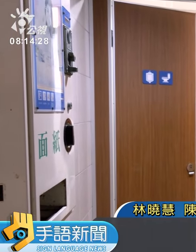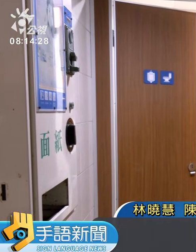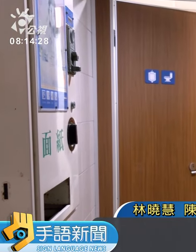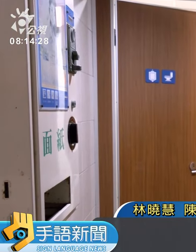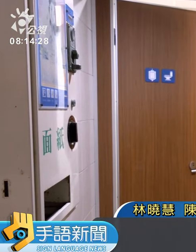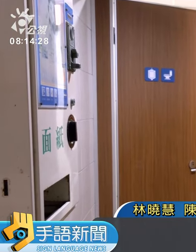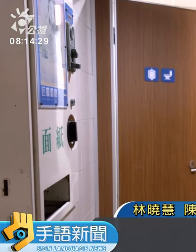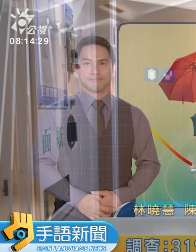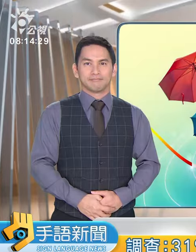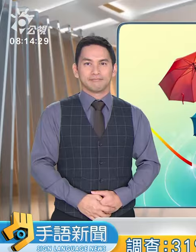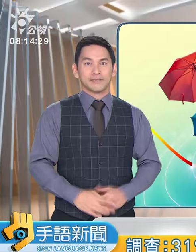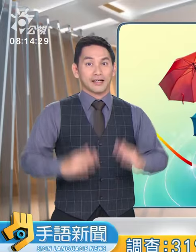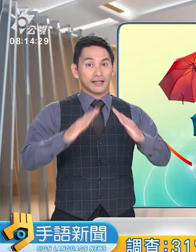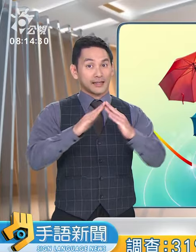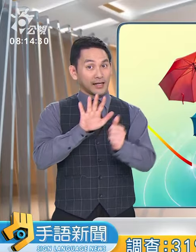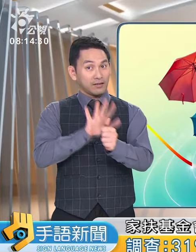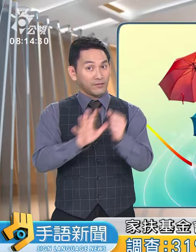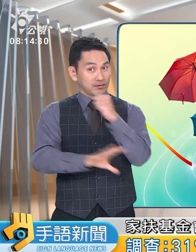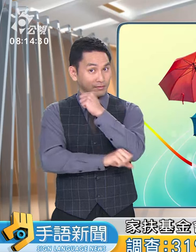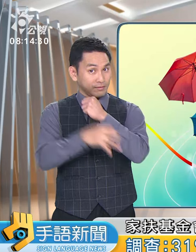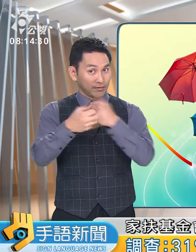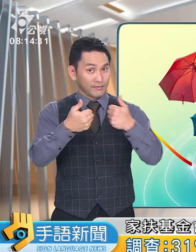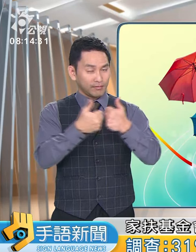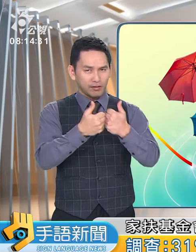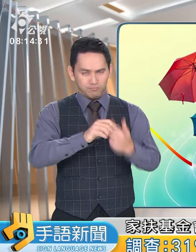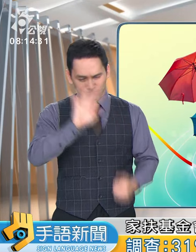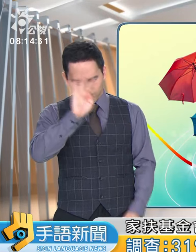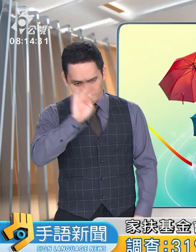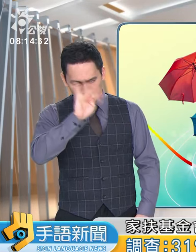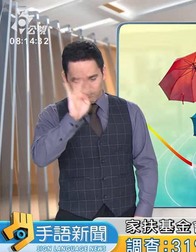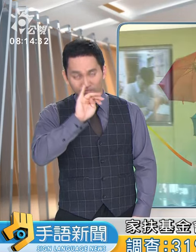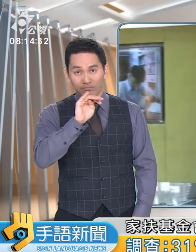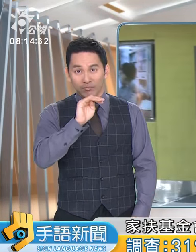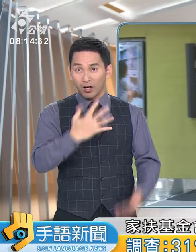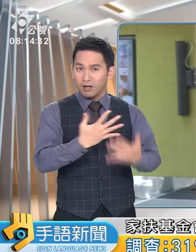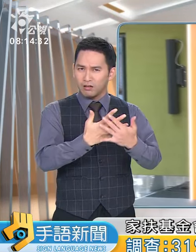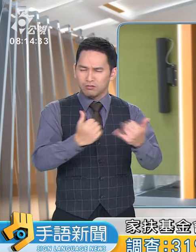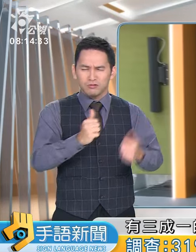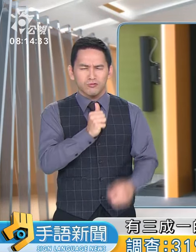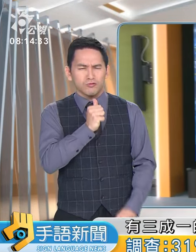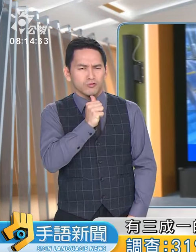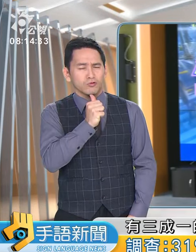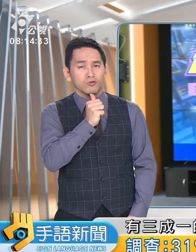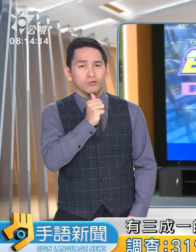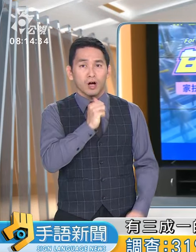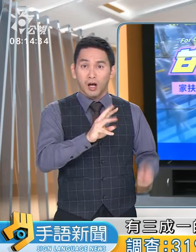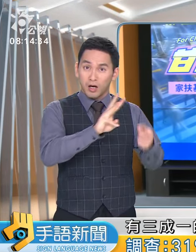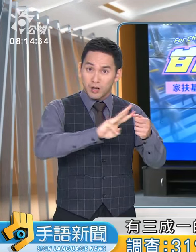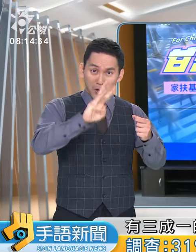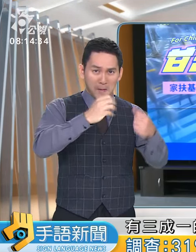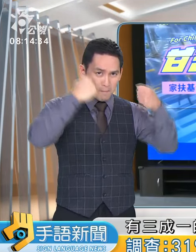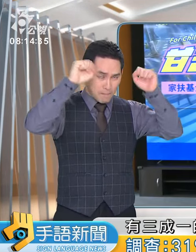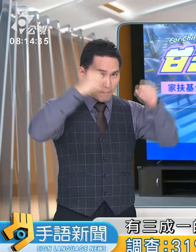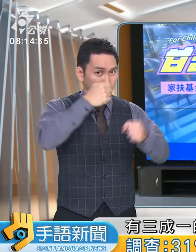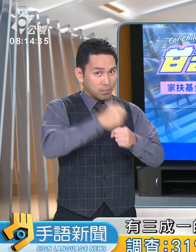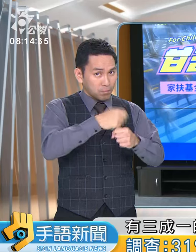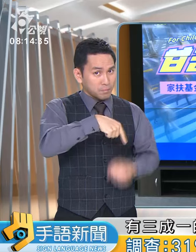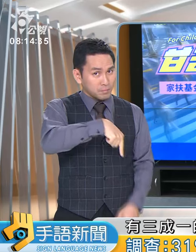道。 家福基金会调查，有31%的弱势高中生毕